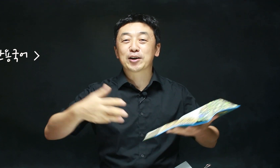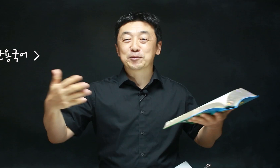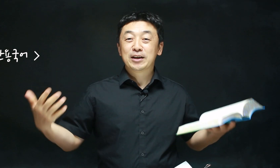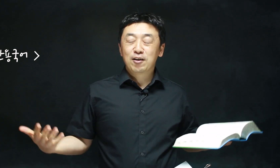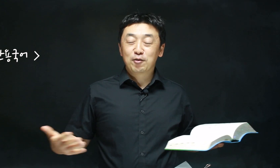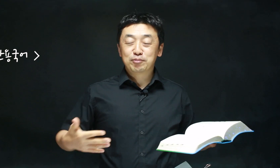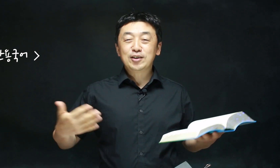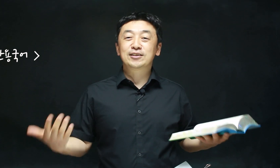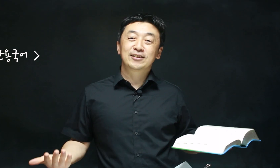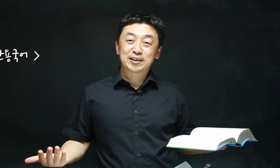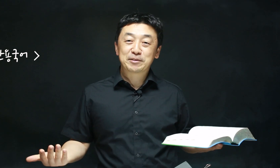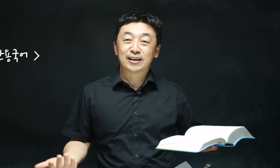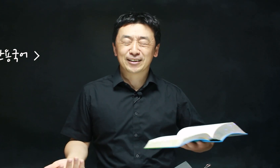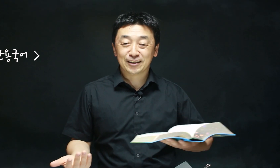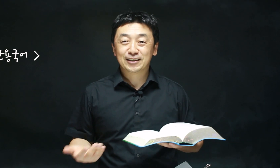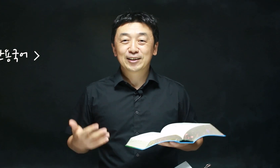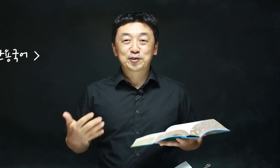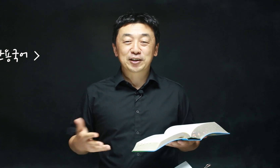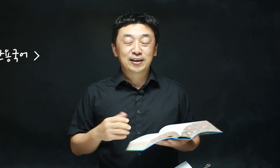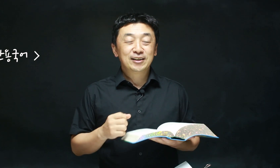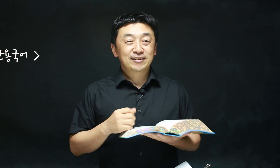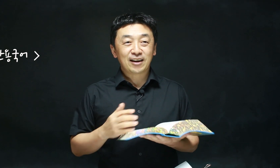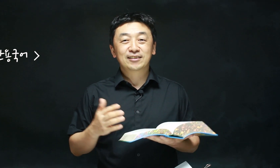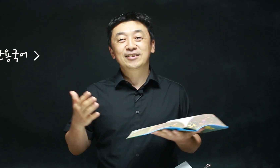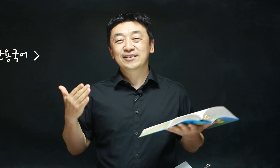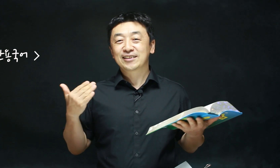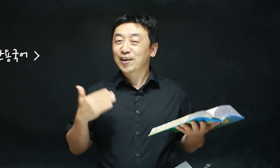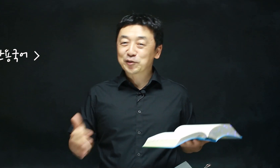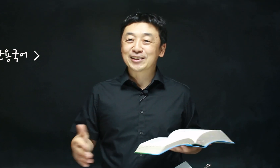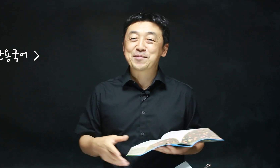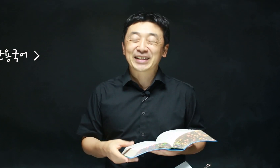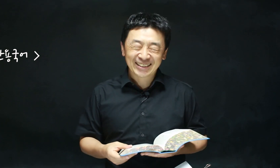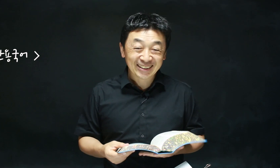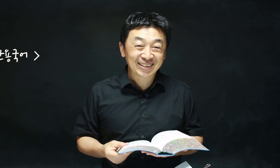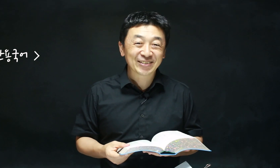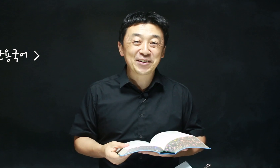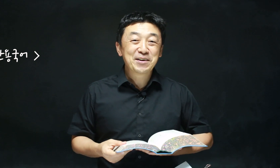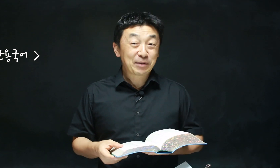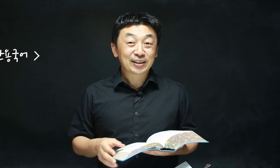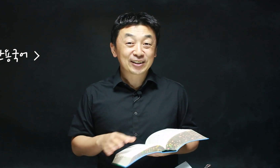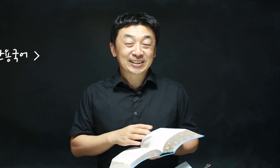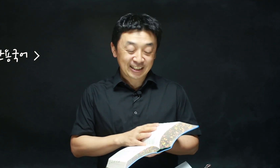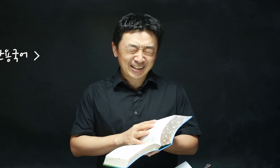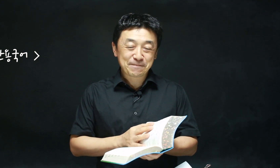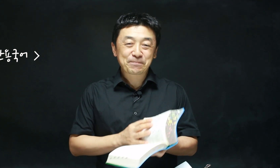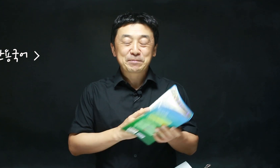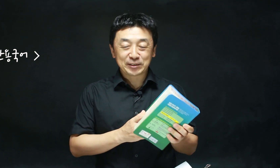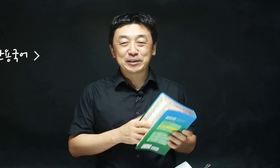좀 풀려지는 느낌이다. 예. 그리고 이게 싹 스트레스가 해소된다. 막 이런 느낌으로 받아들이시잖아요. 맞습니다.